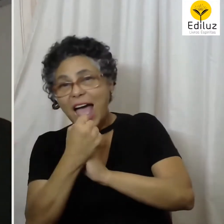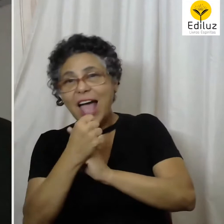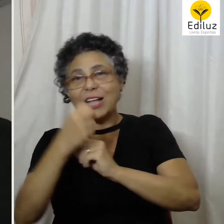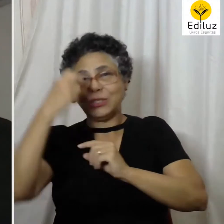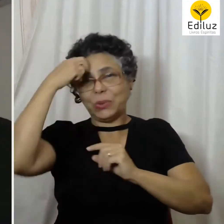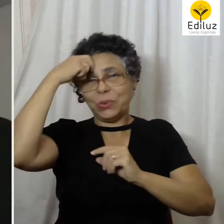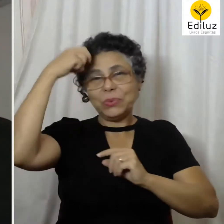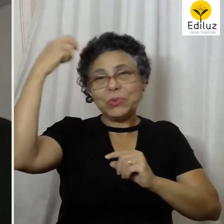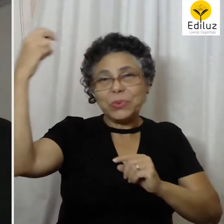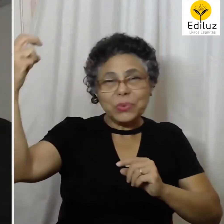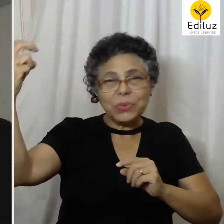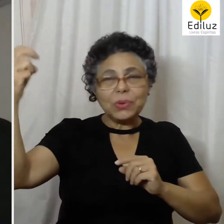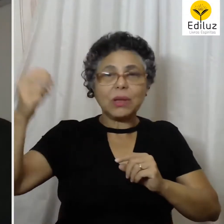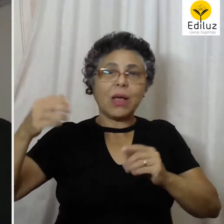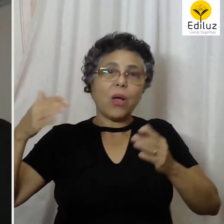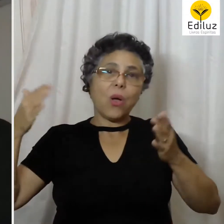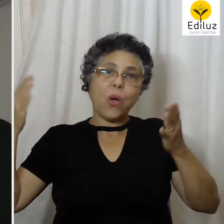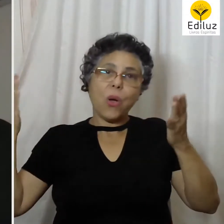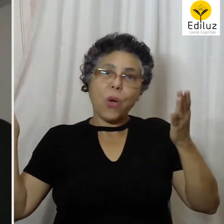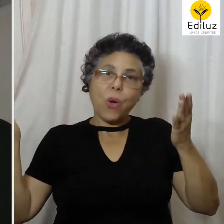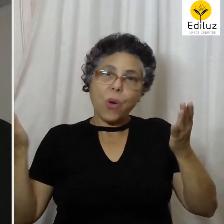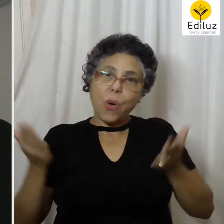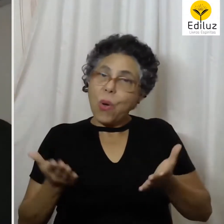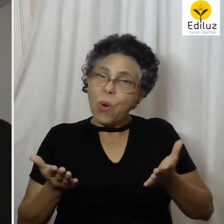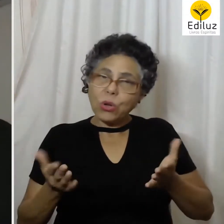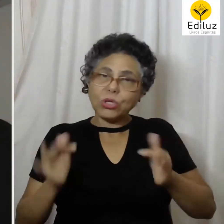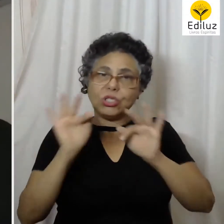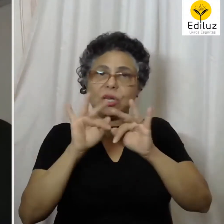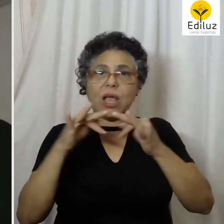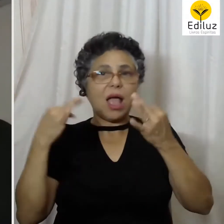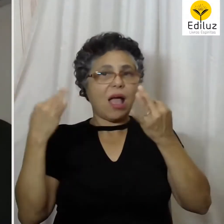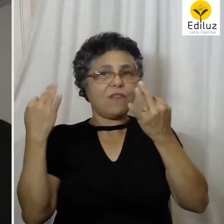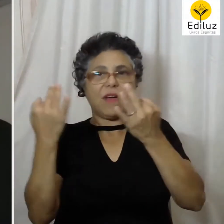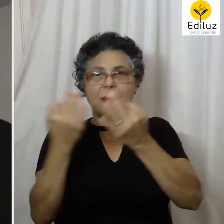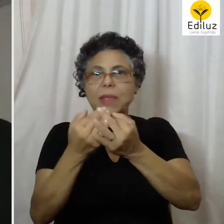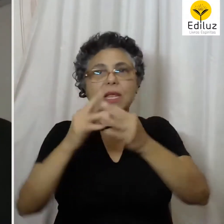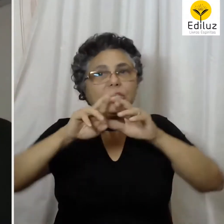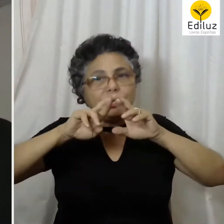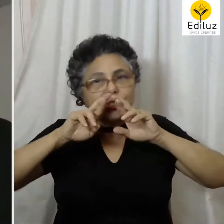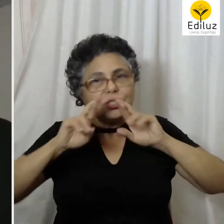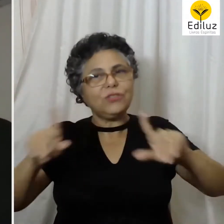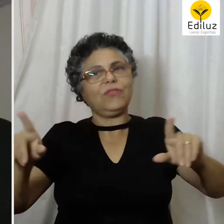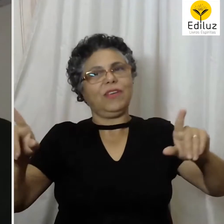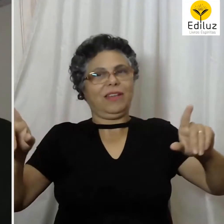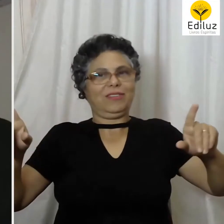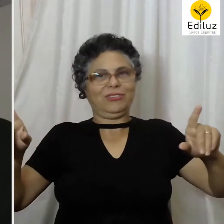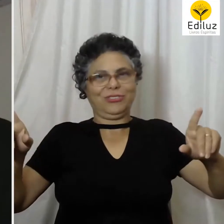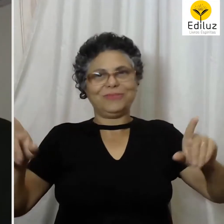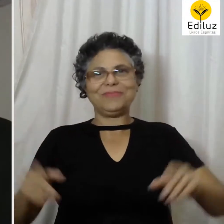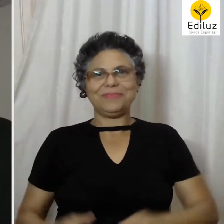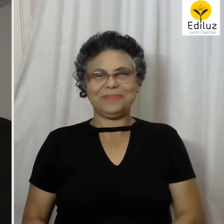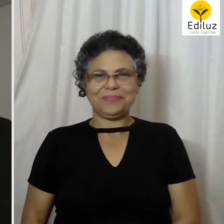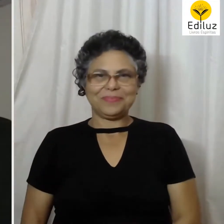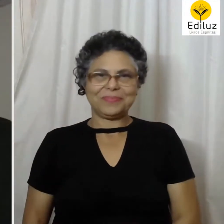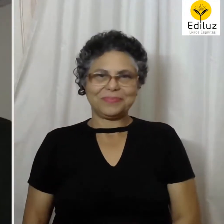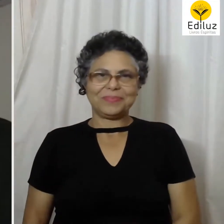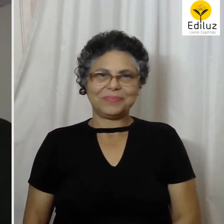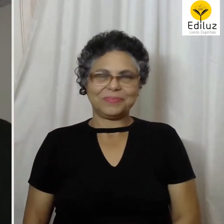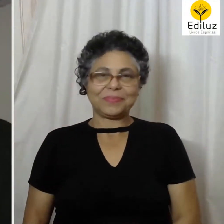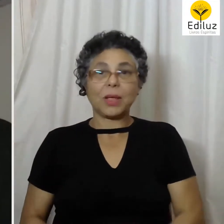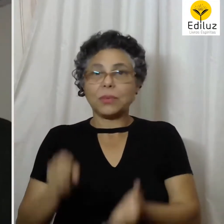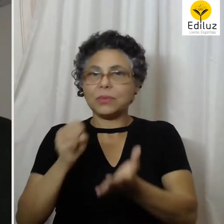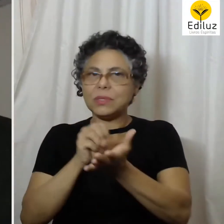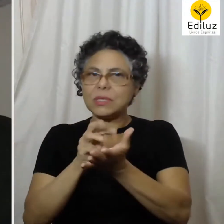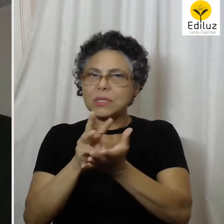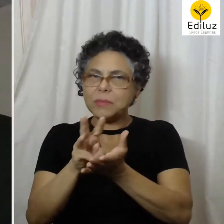cultura. Hoje, a configuração familiar não está mais assim. A doutrina